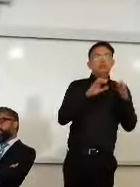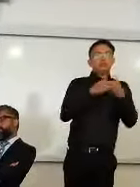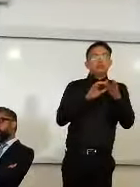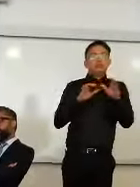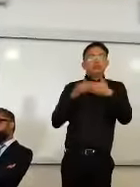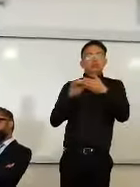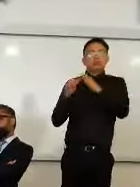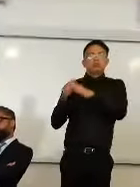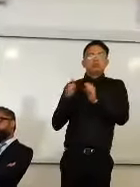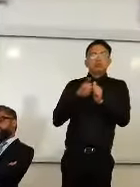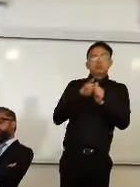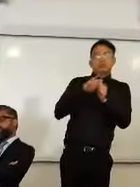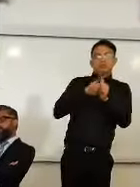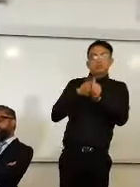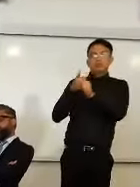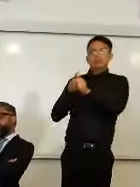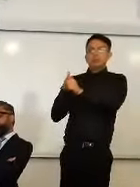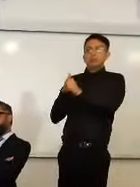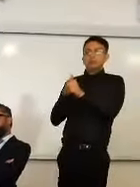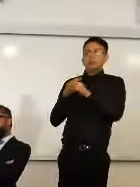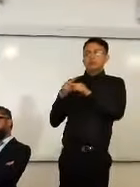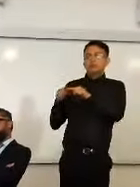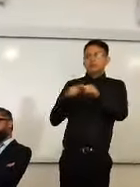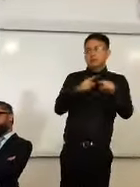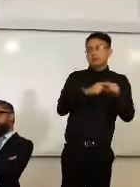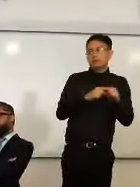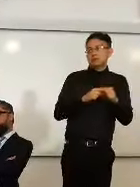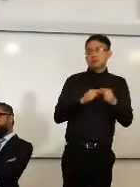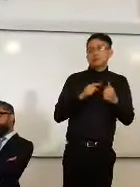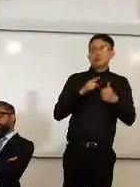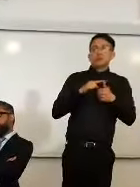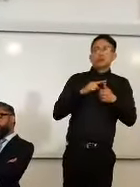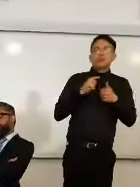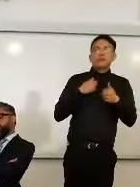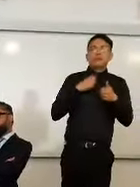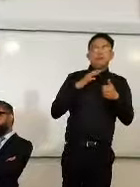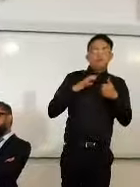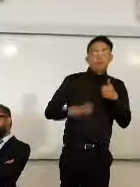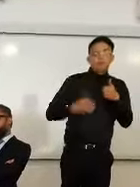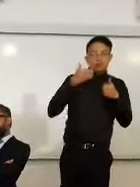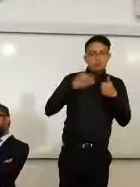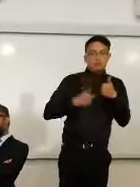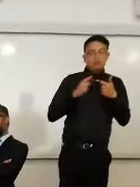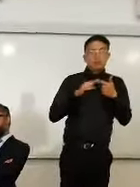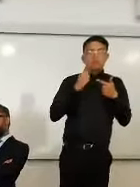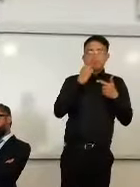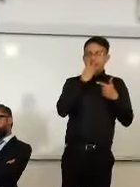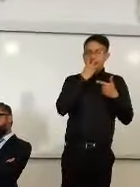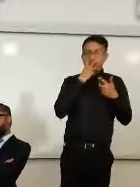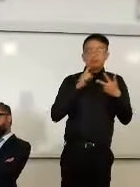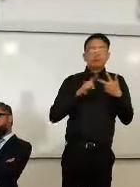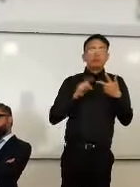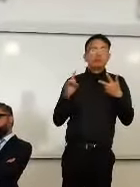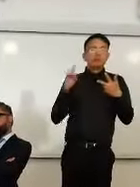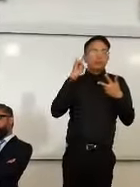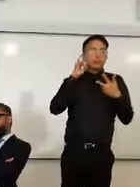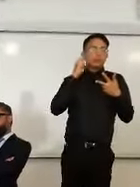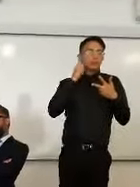de las categorías de discapacidad. En este sentido sería discapacidad física, discapacidad visual, discapacidad